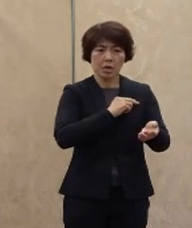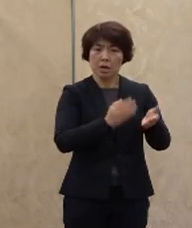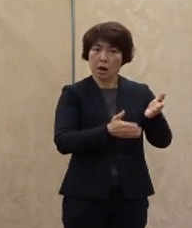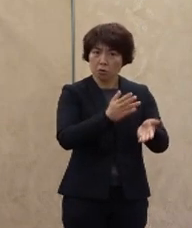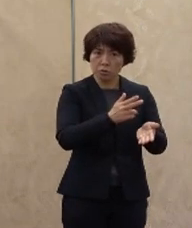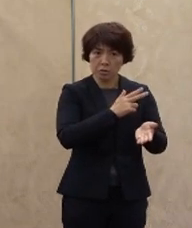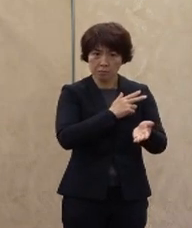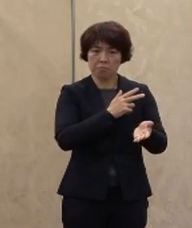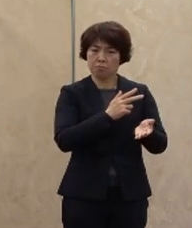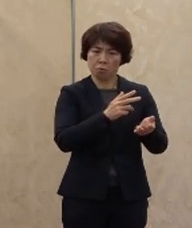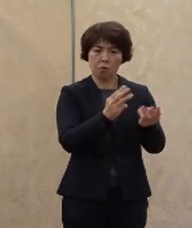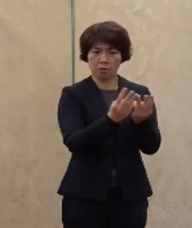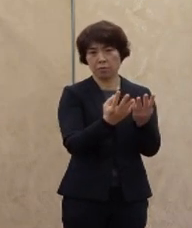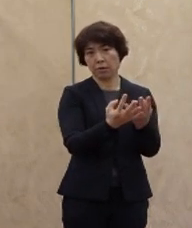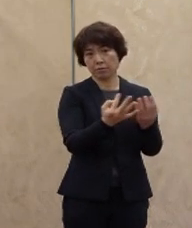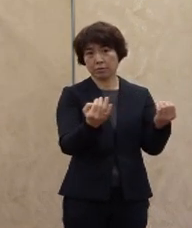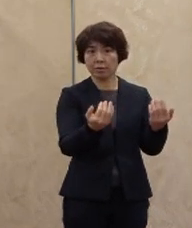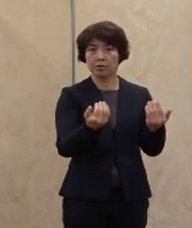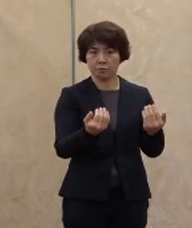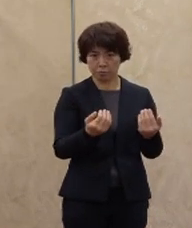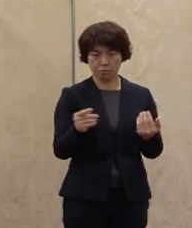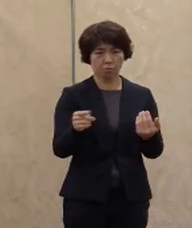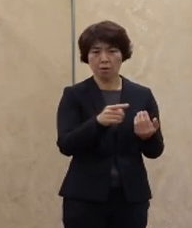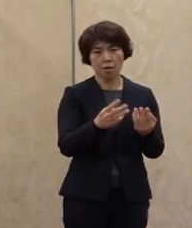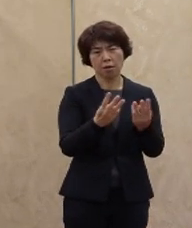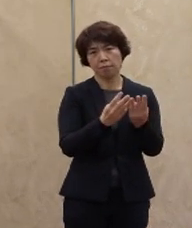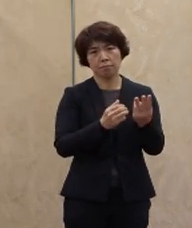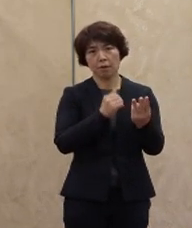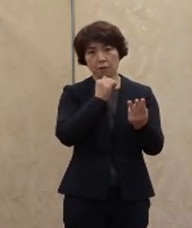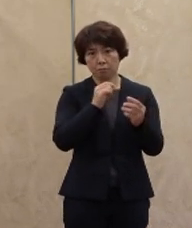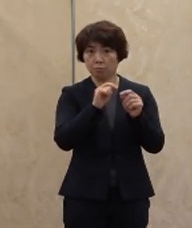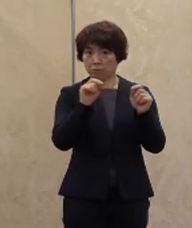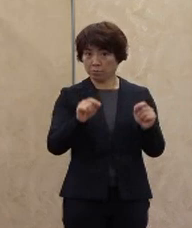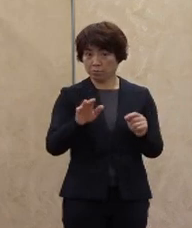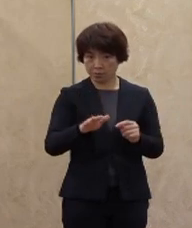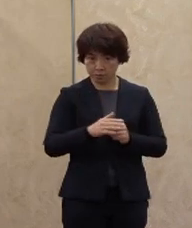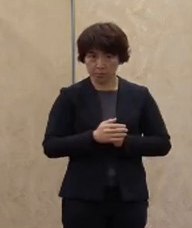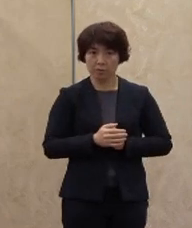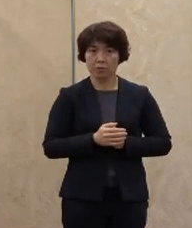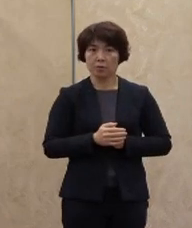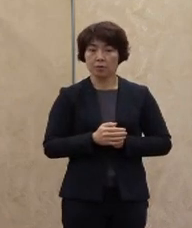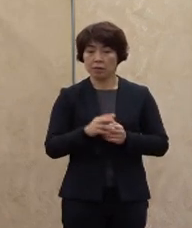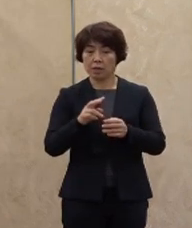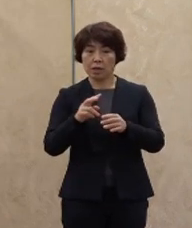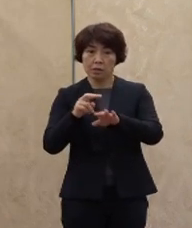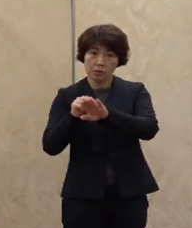くると。そしてどうしてもその治療においても、